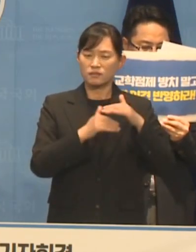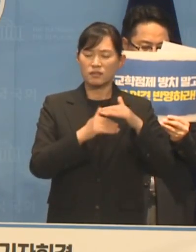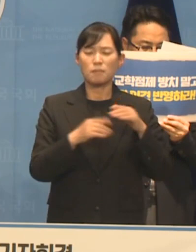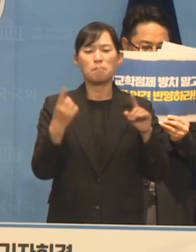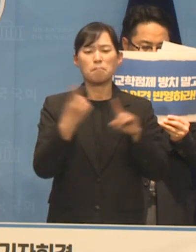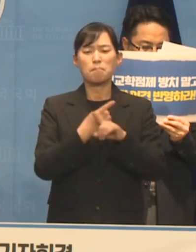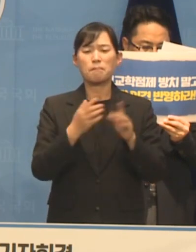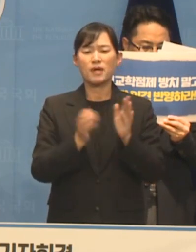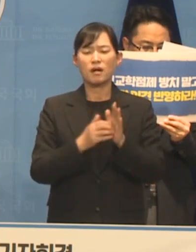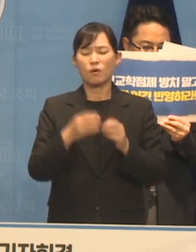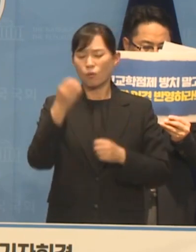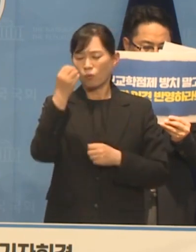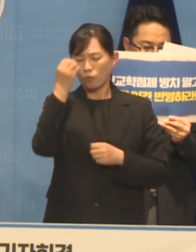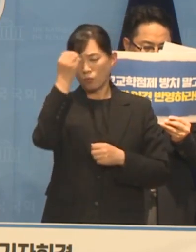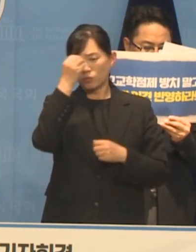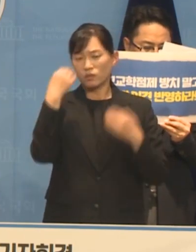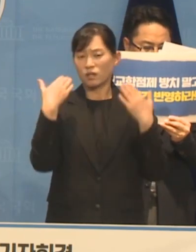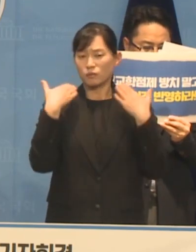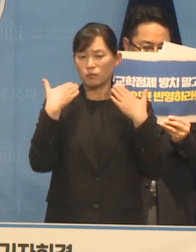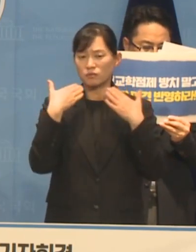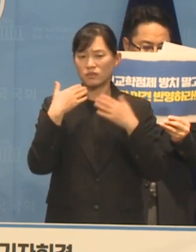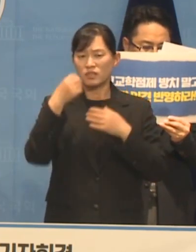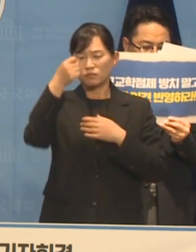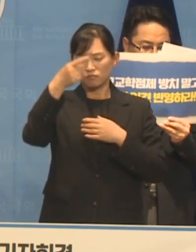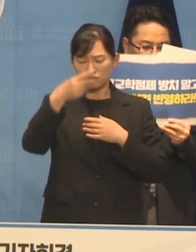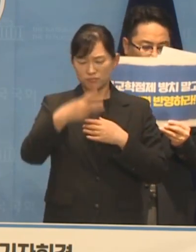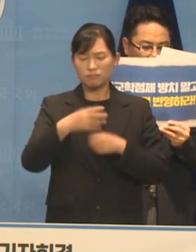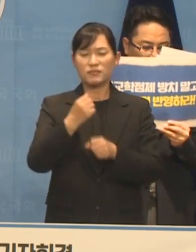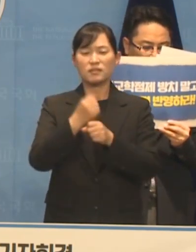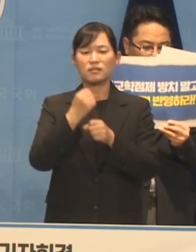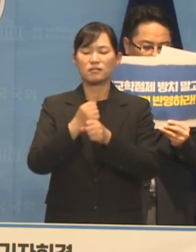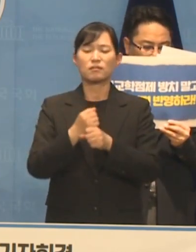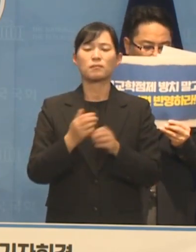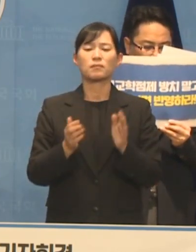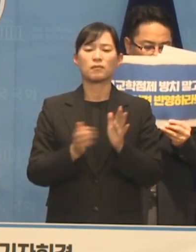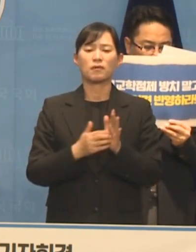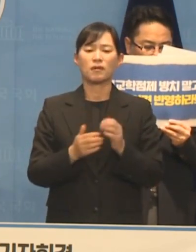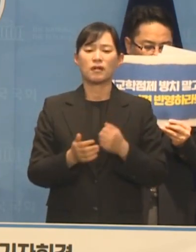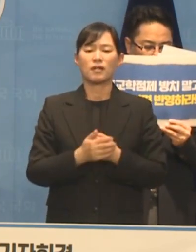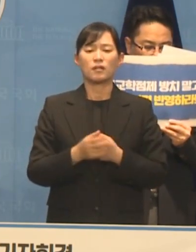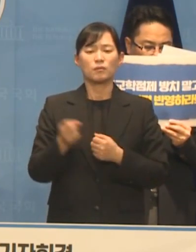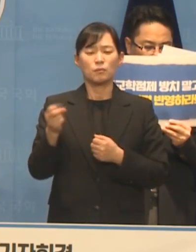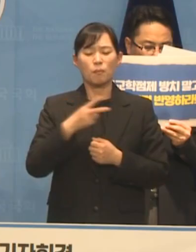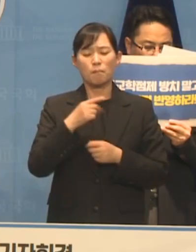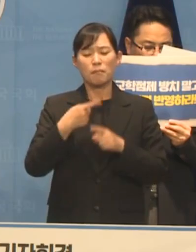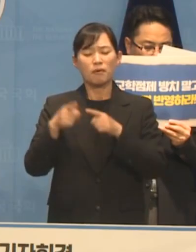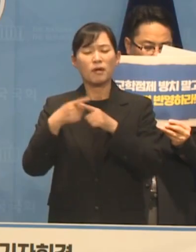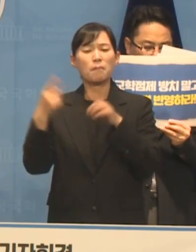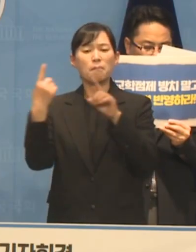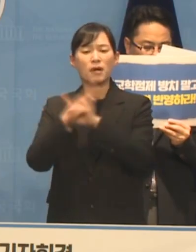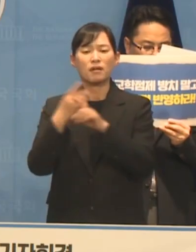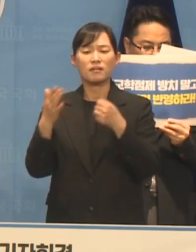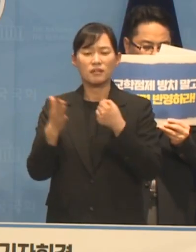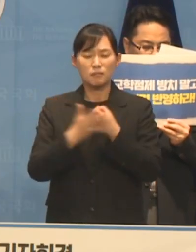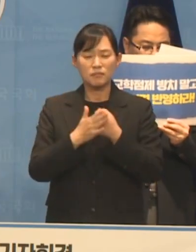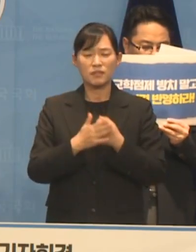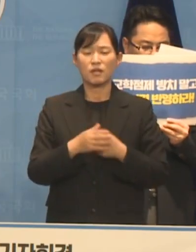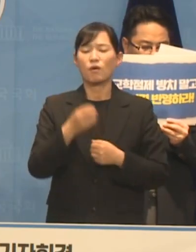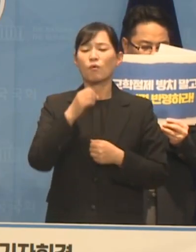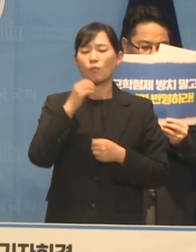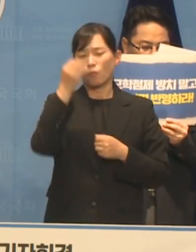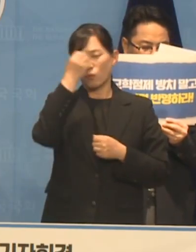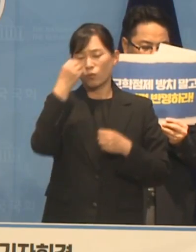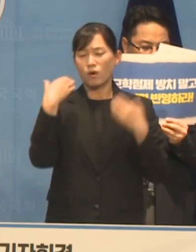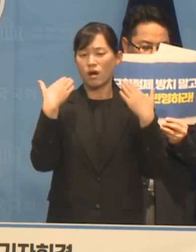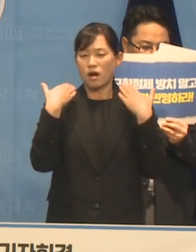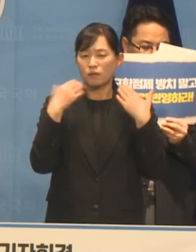고교 유형을 더 서열화시켰으며 2028년 대입을 상대평가로 유지하면서 고교학점제와 정합성을